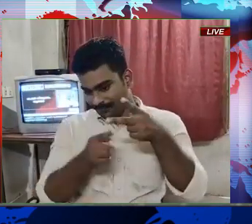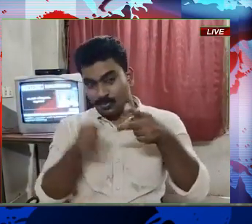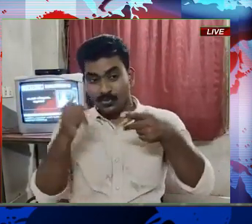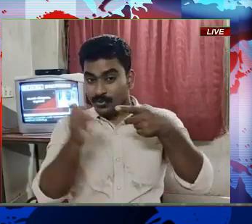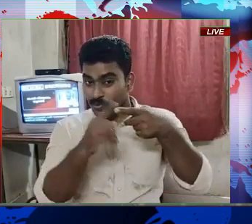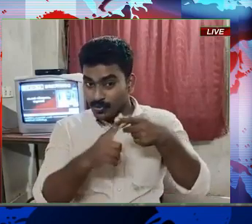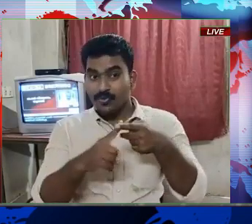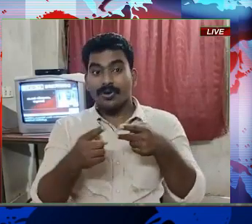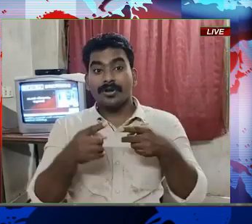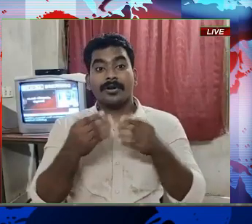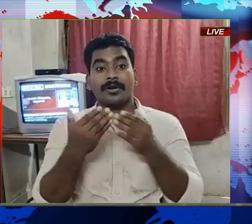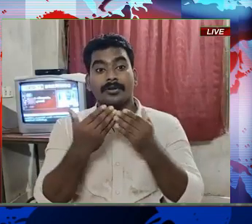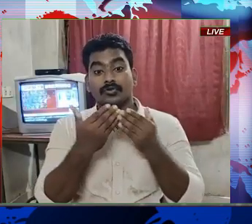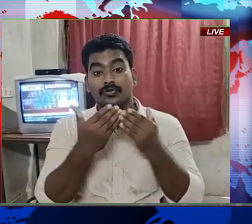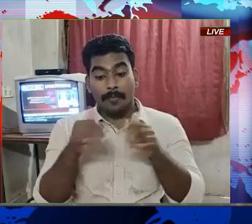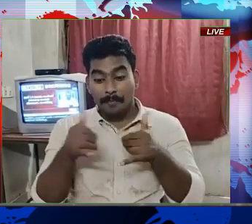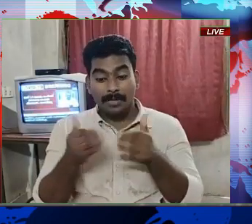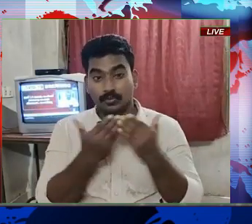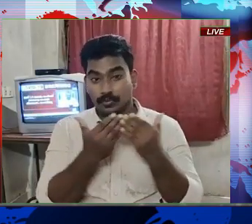ക്ഷീരകർഷകർക്കത് വലിയ ആശ്വാസമാകും.